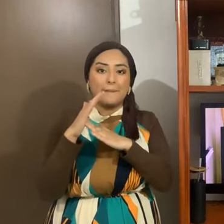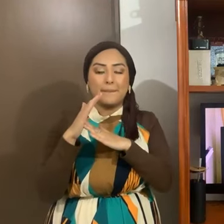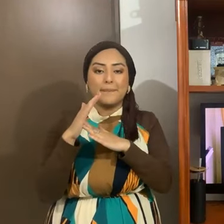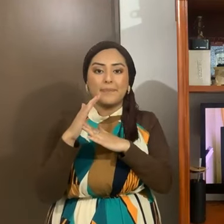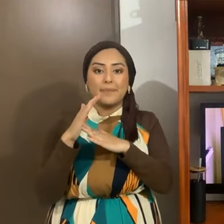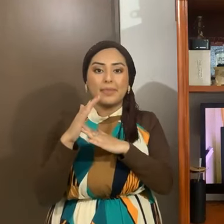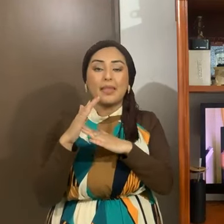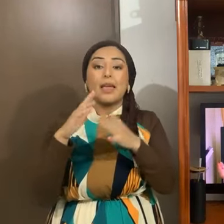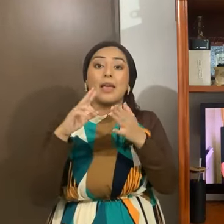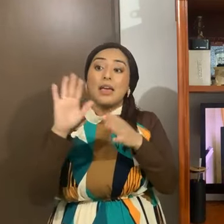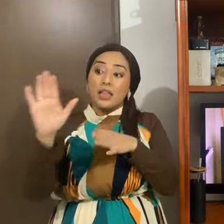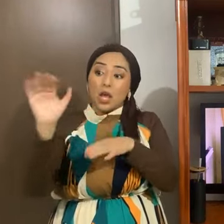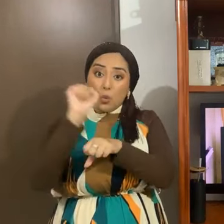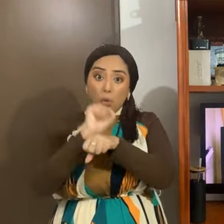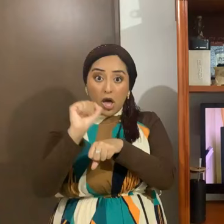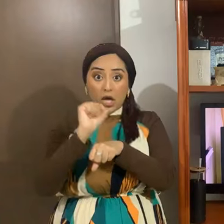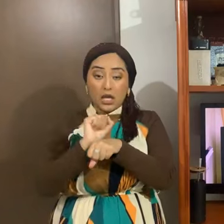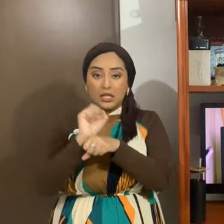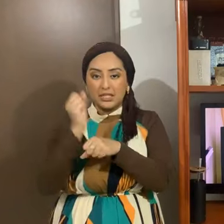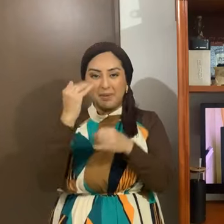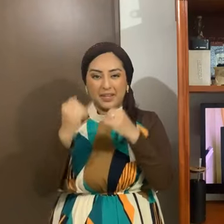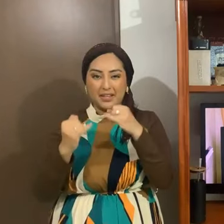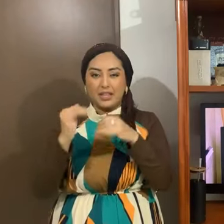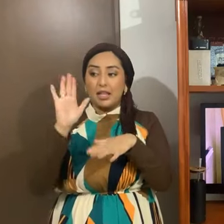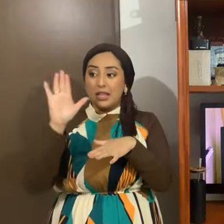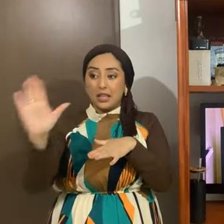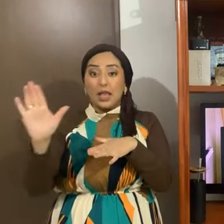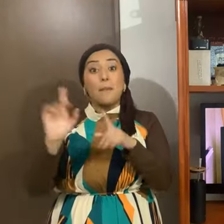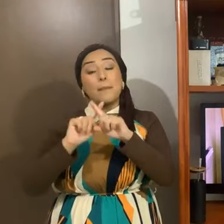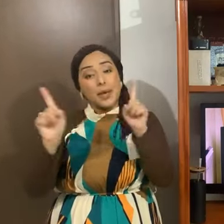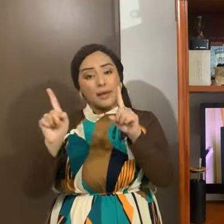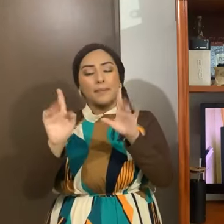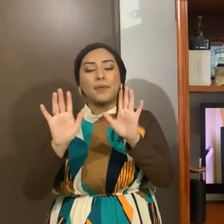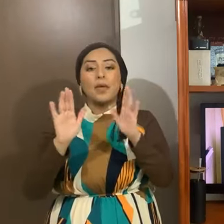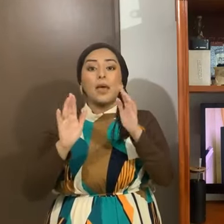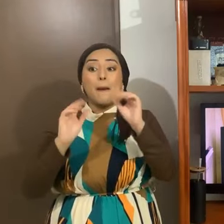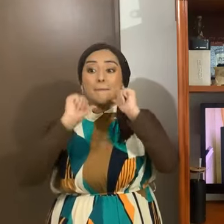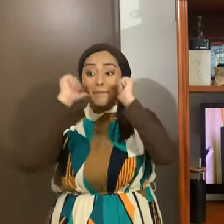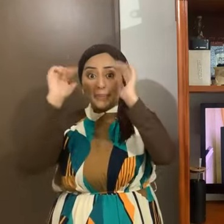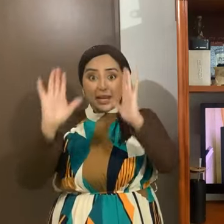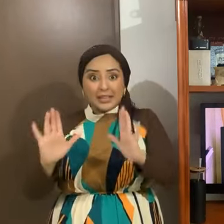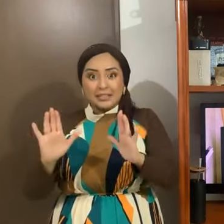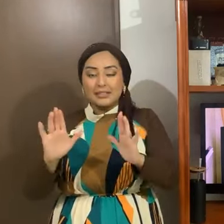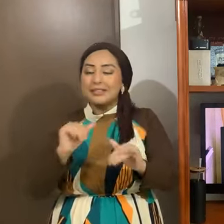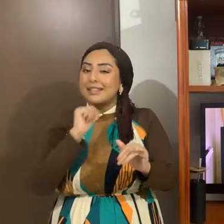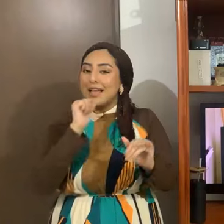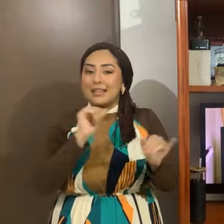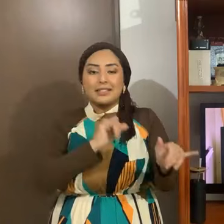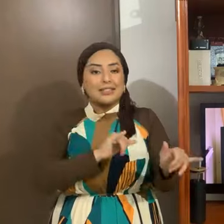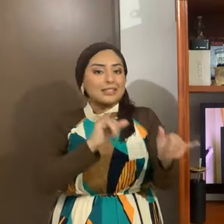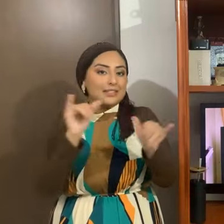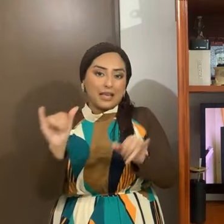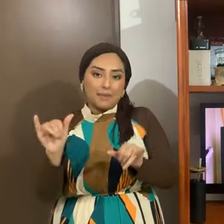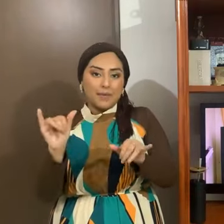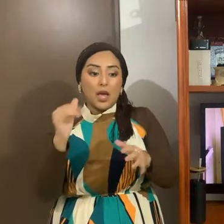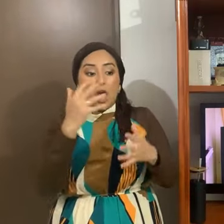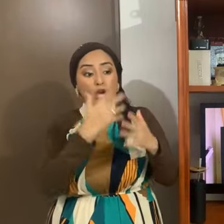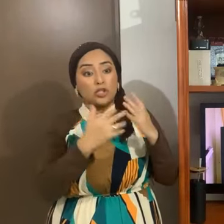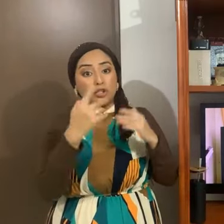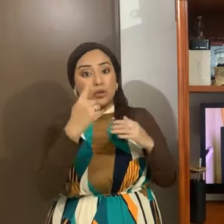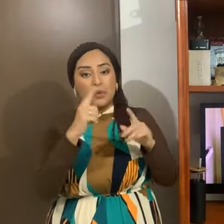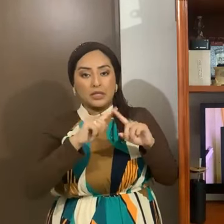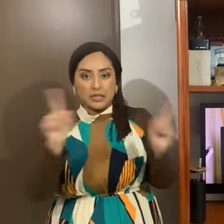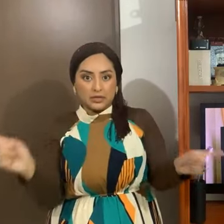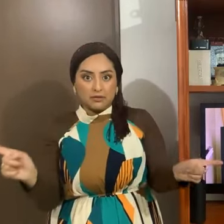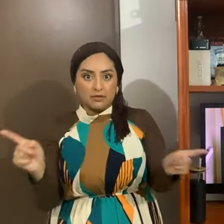tanto el trabajo fuera de Shabbat, pero sobre todo la bendición no va a ser la misma de alguien que hace